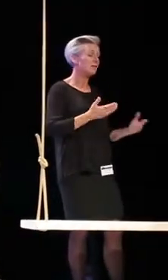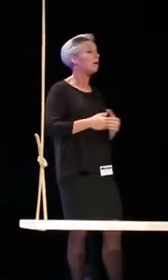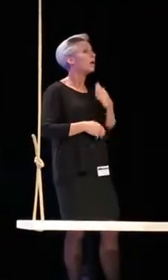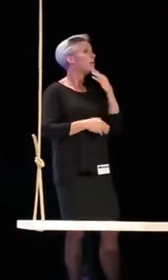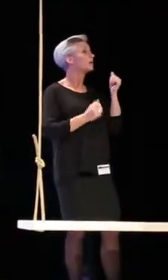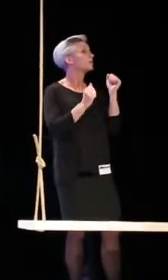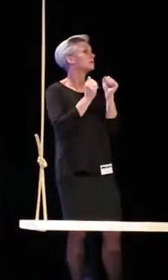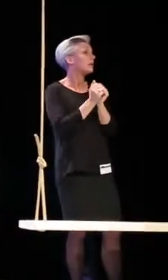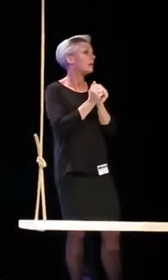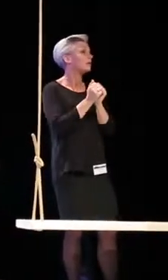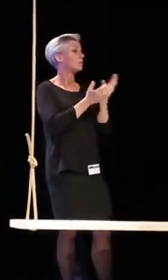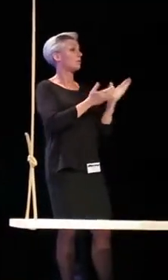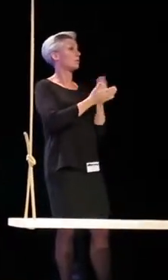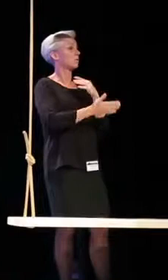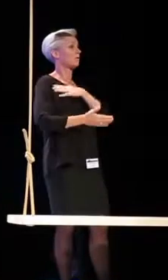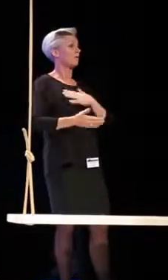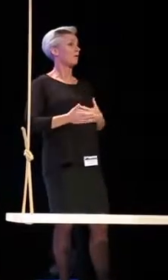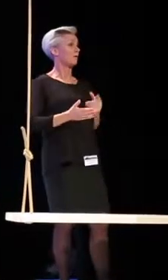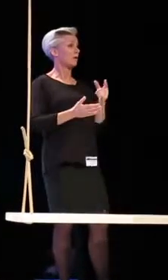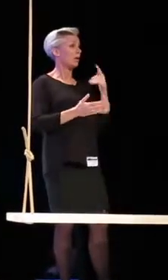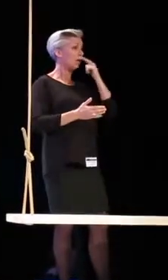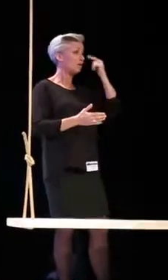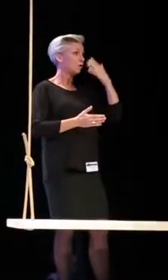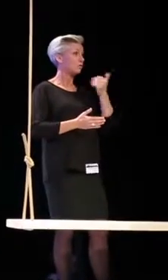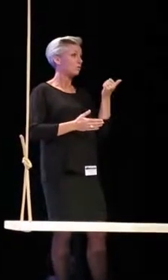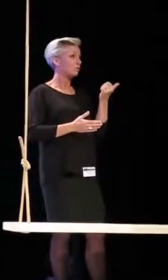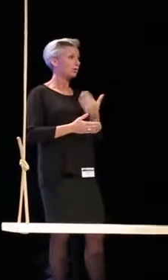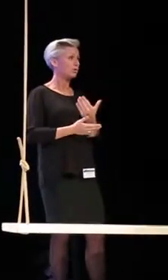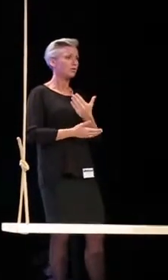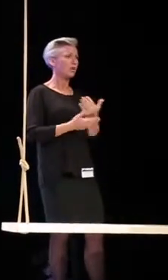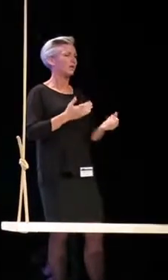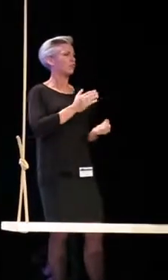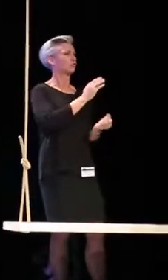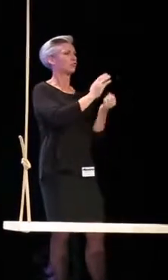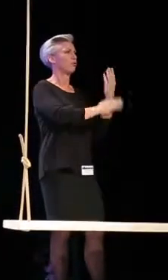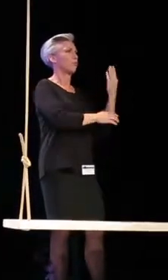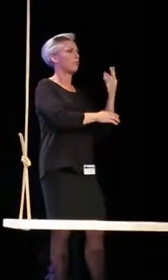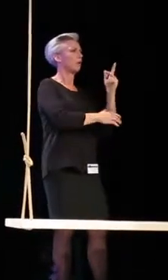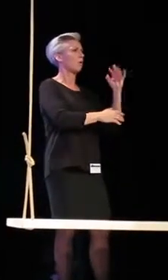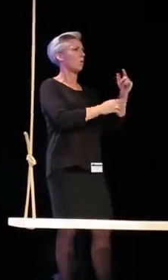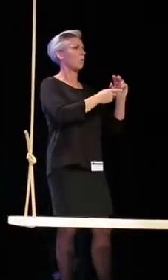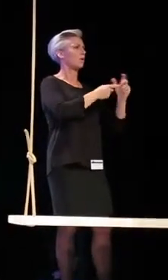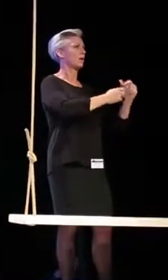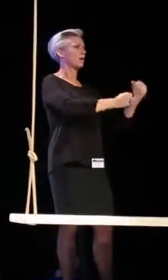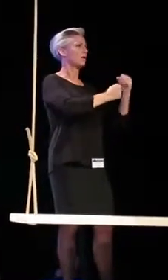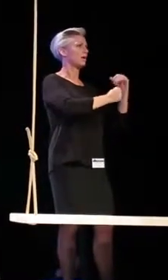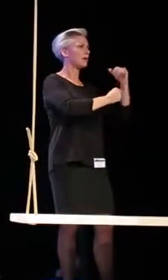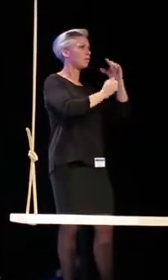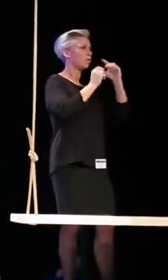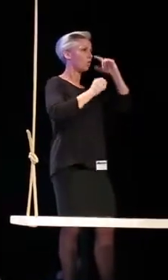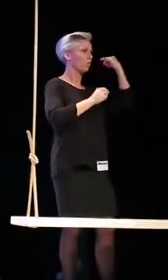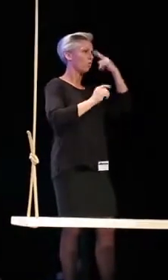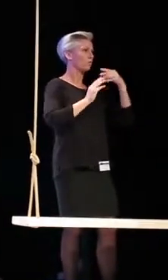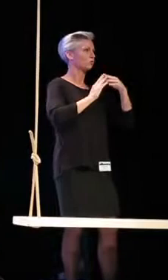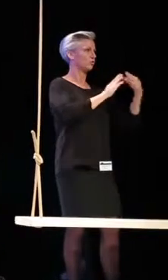afrikanska byar är inte längre ett centralt kolkraftverk någonstans inom huvudstad, utan det är decentraliserad